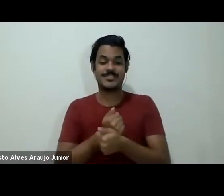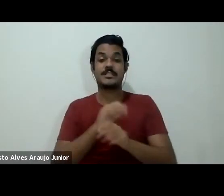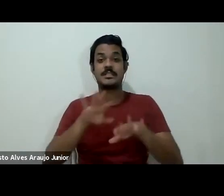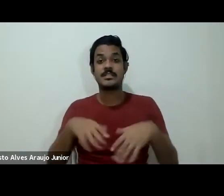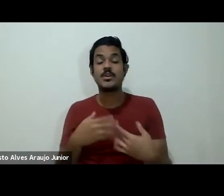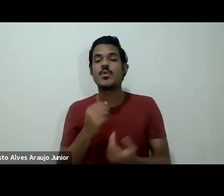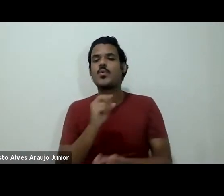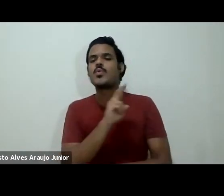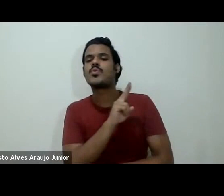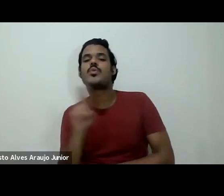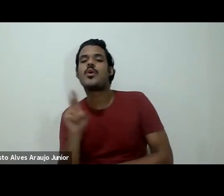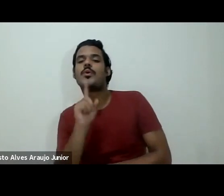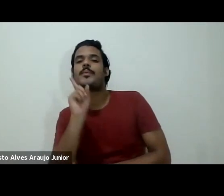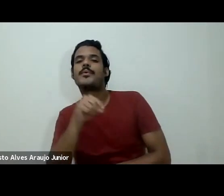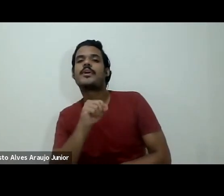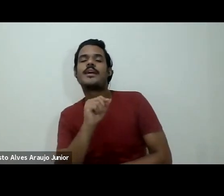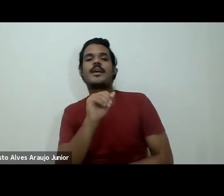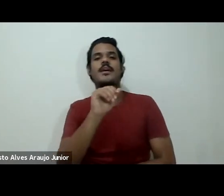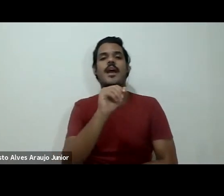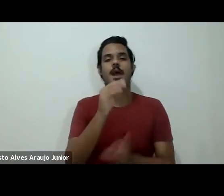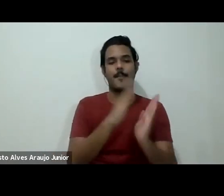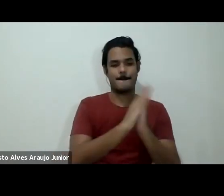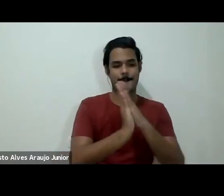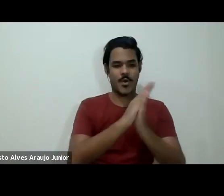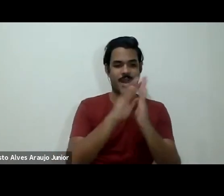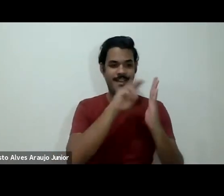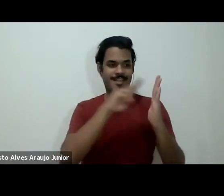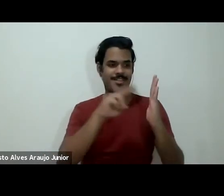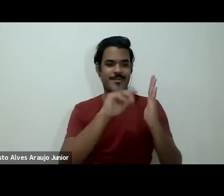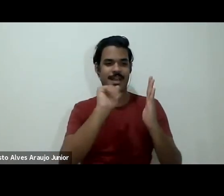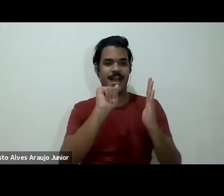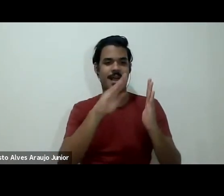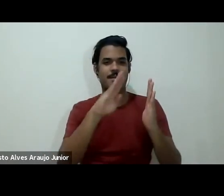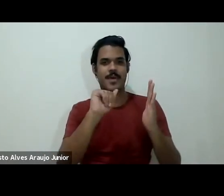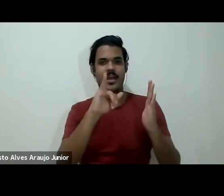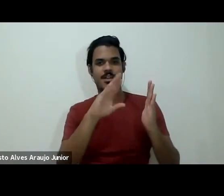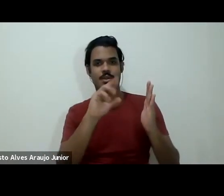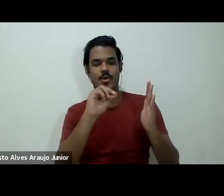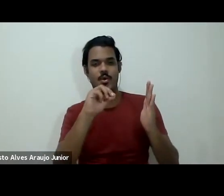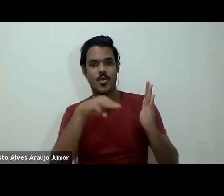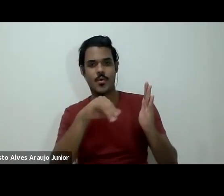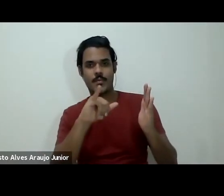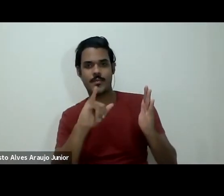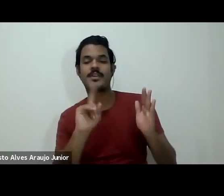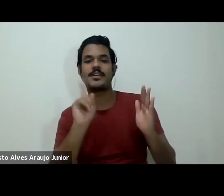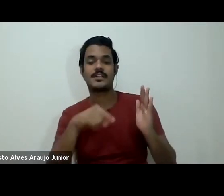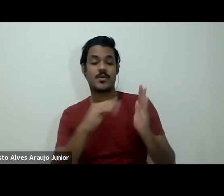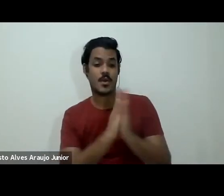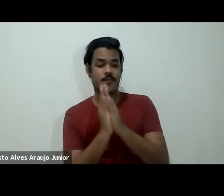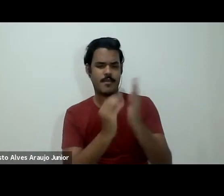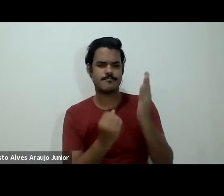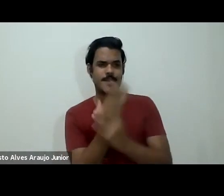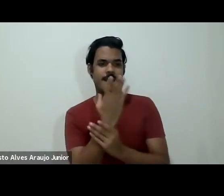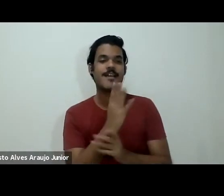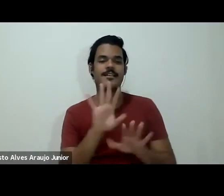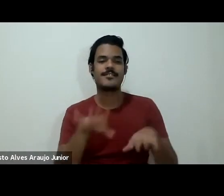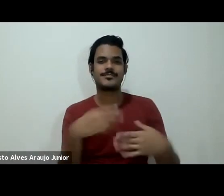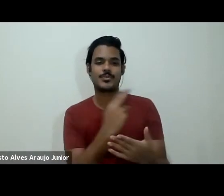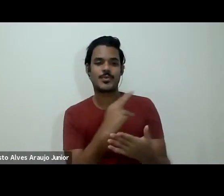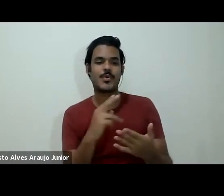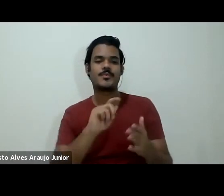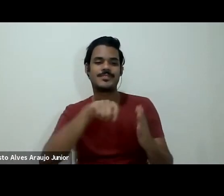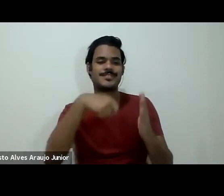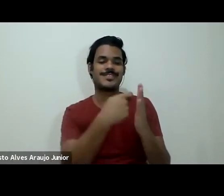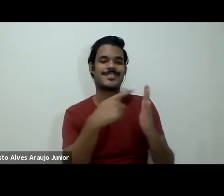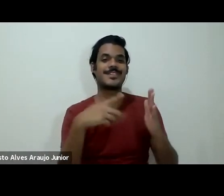conta da boneca Baiomi, que a Dira desenvolve, fazer oficinas aqui com a gente. Mas esse